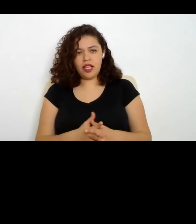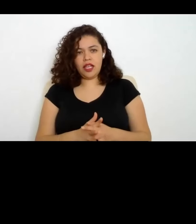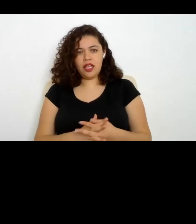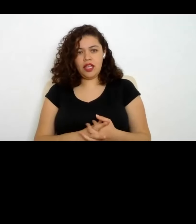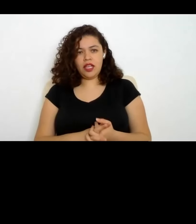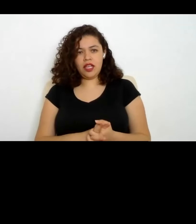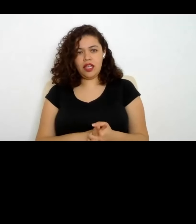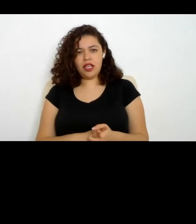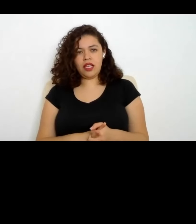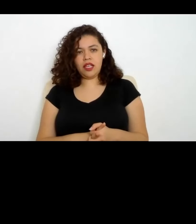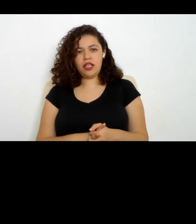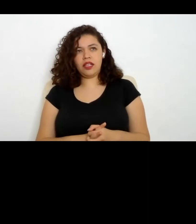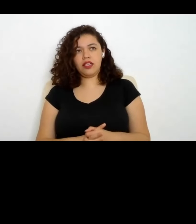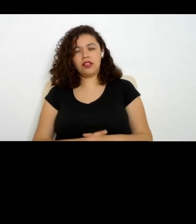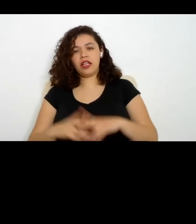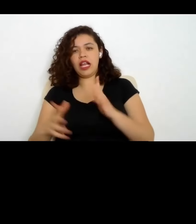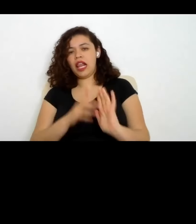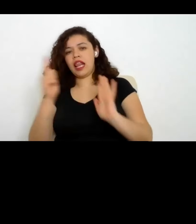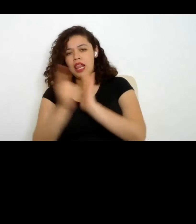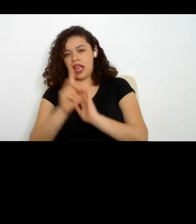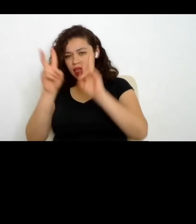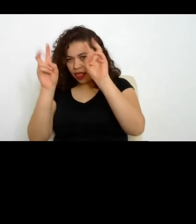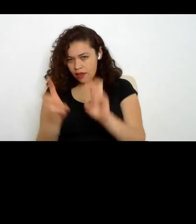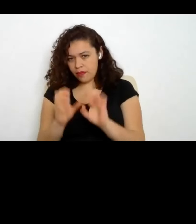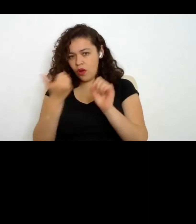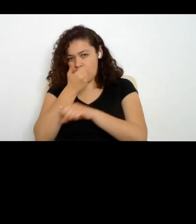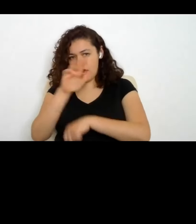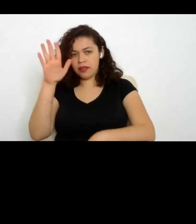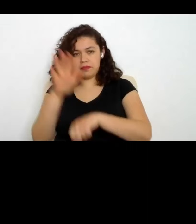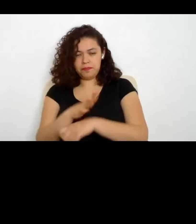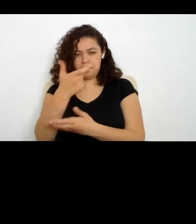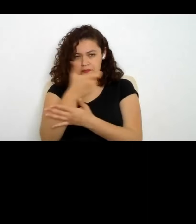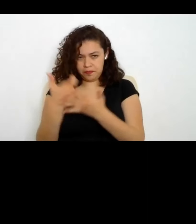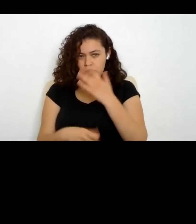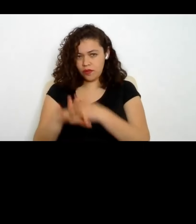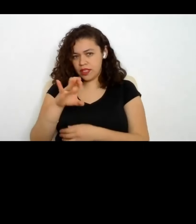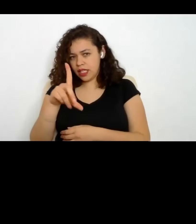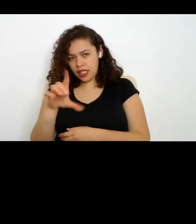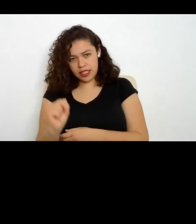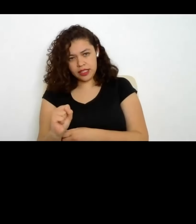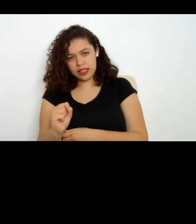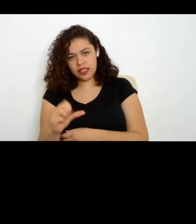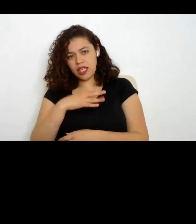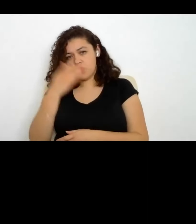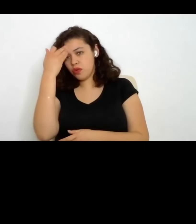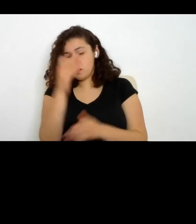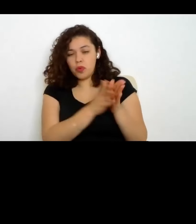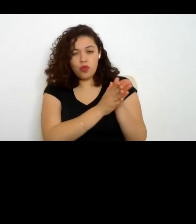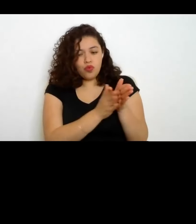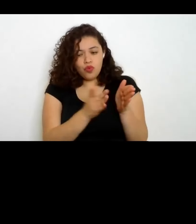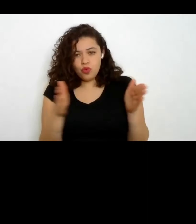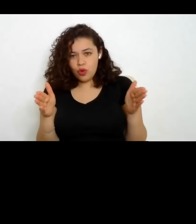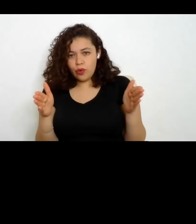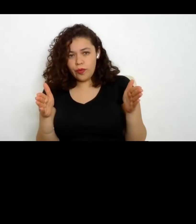legales aplicables en la materia o con aspectos administrativos, contables, fiscales, bueno, hay un periodo de tiempo